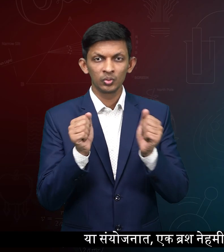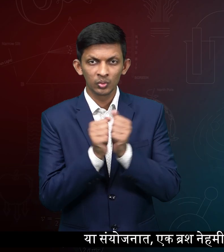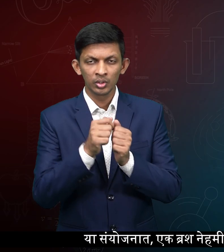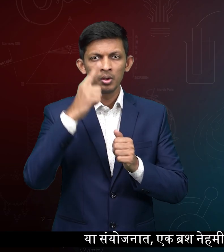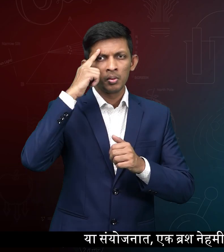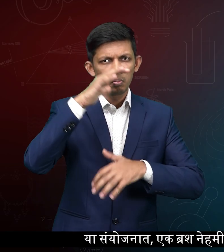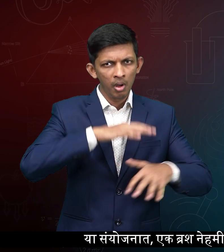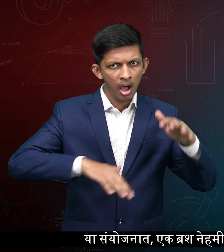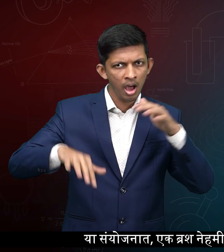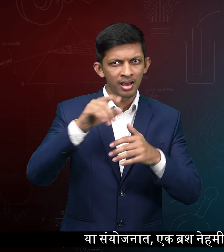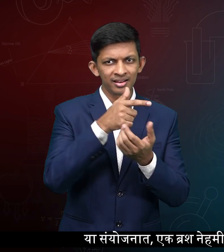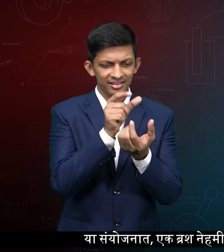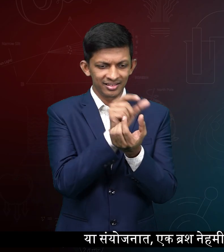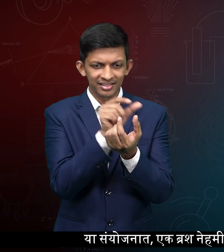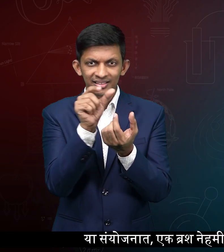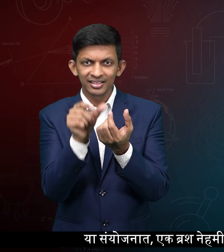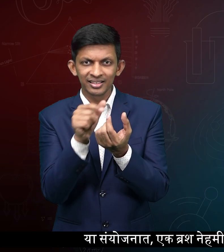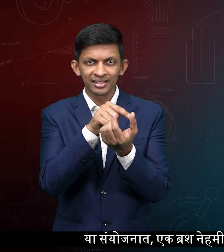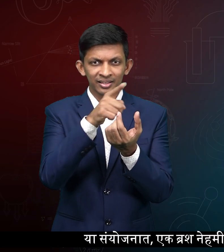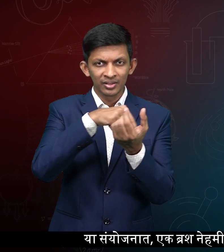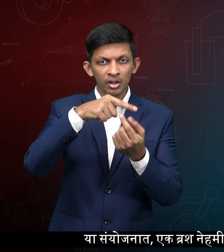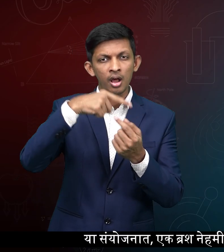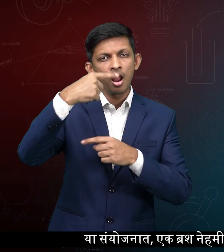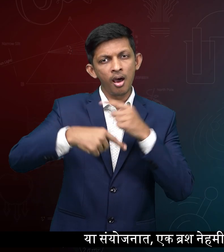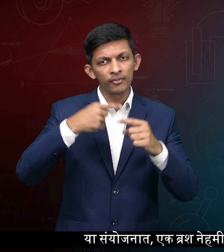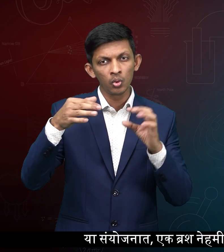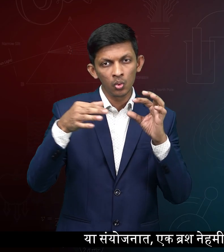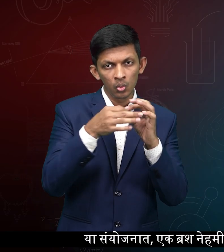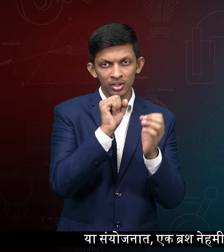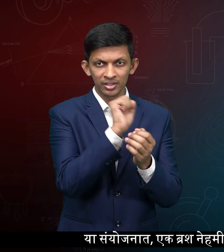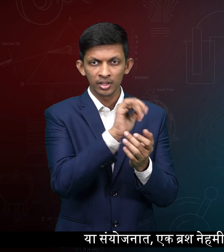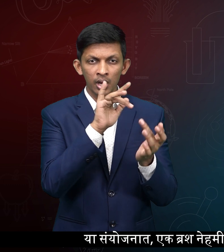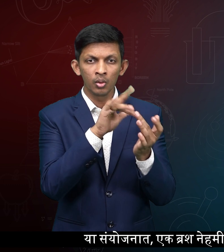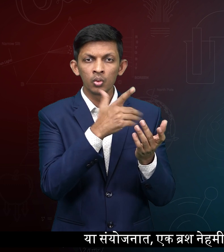या संयोजनात एक ब्रश नेहमी वरच्या दिशेने जाणाऱ्या भागाशी संपर्कात असतो,